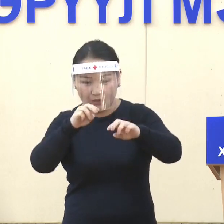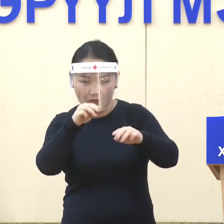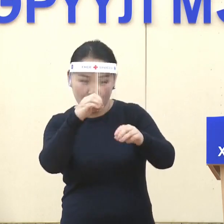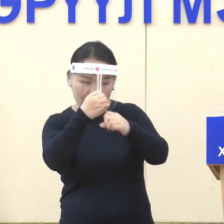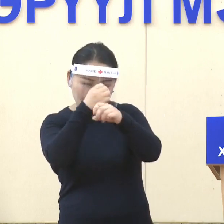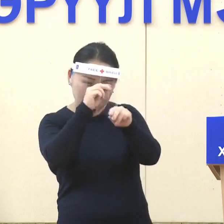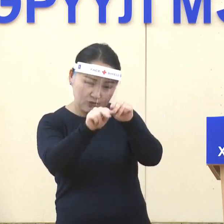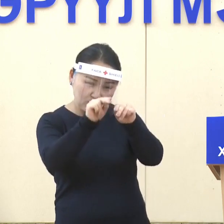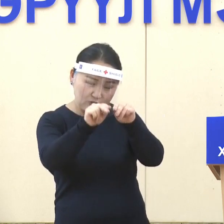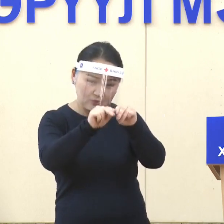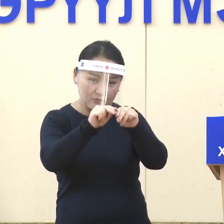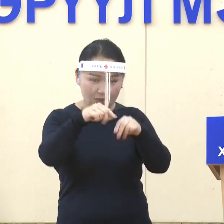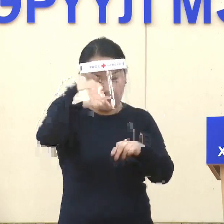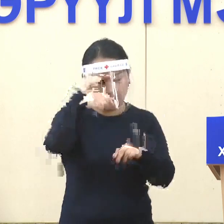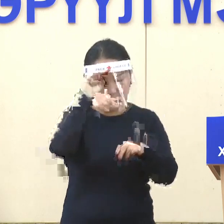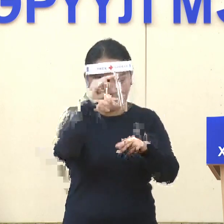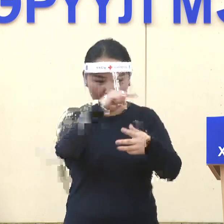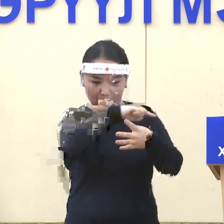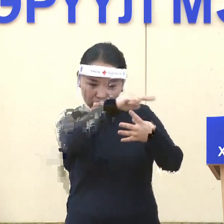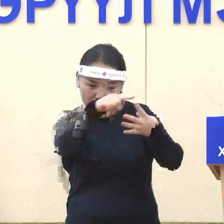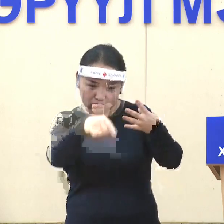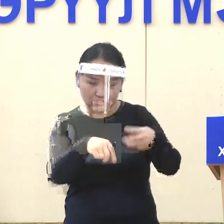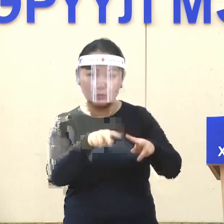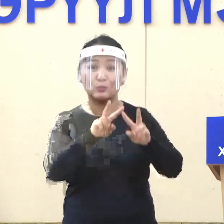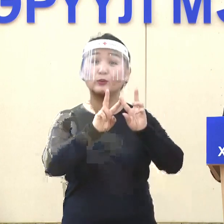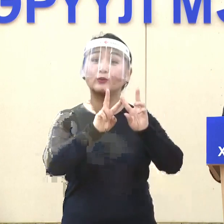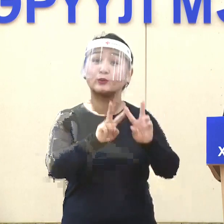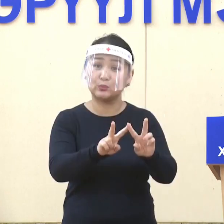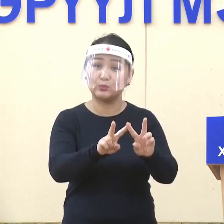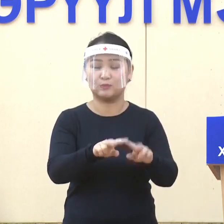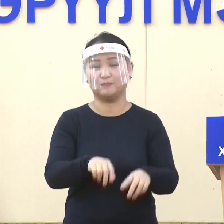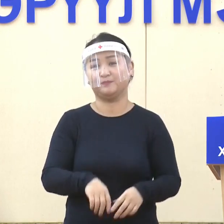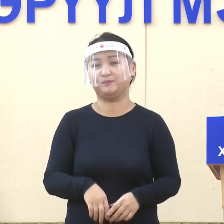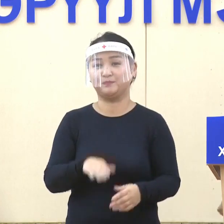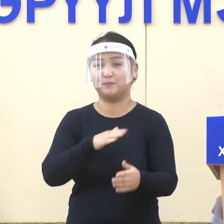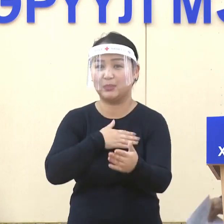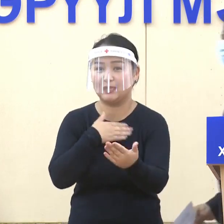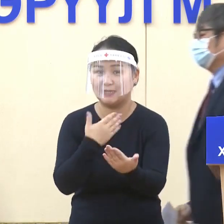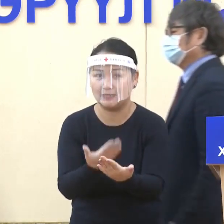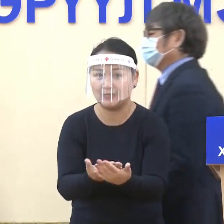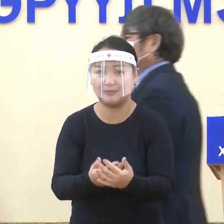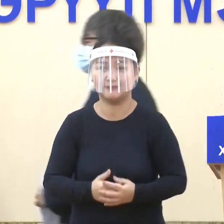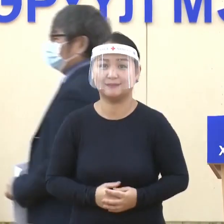шинжилгээ, эмчилгээ үргэлжилж байна. За баярлалаа.